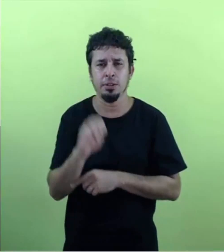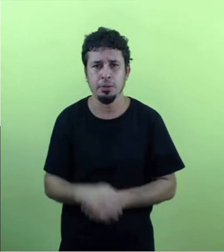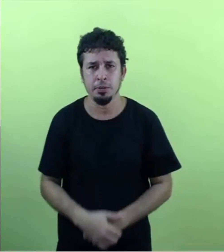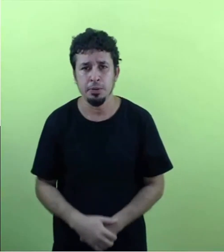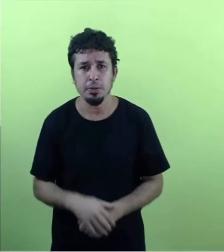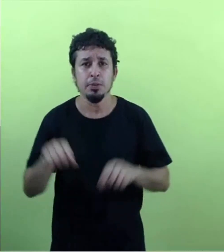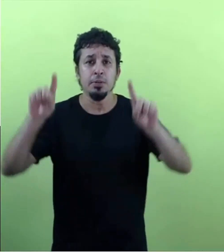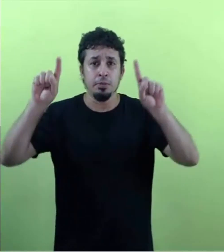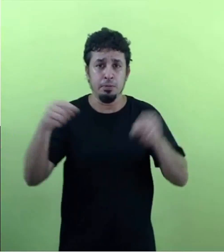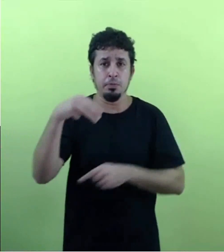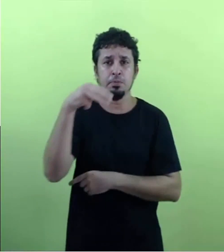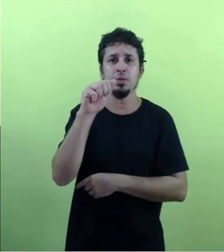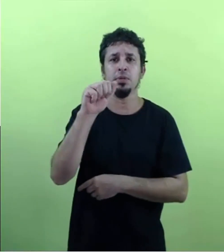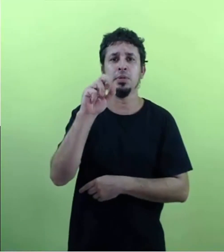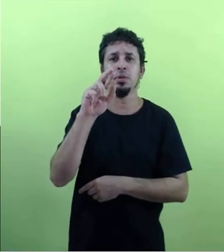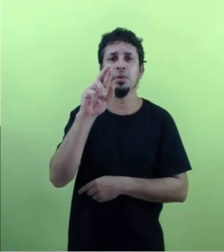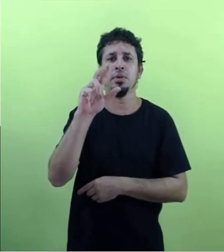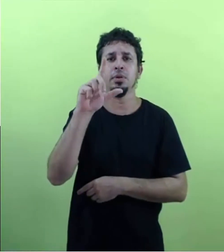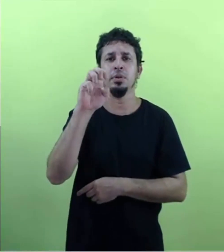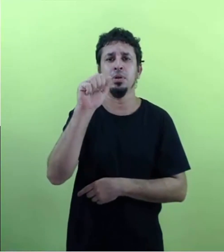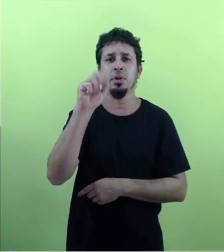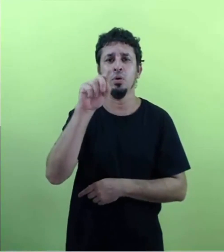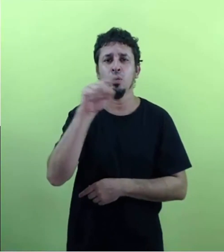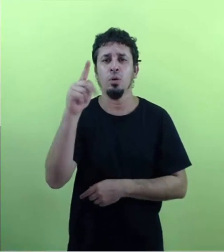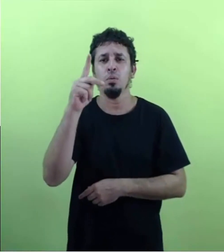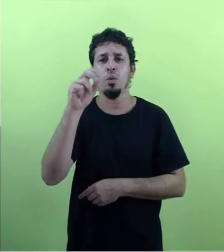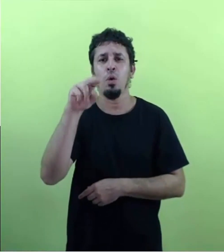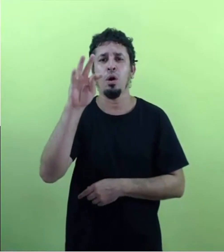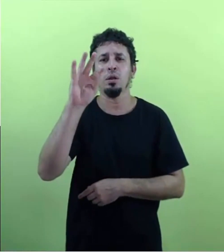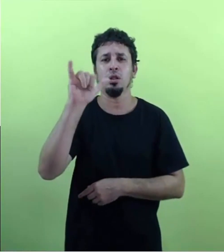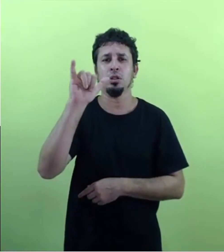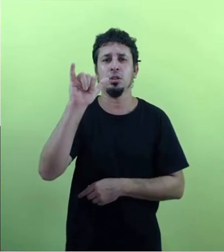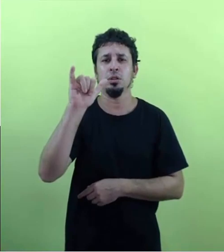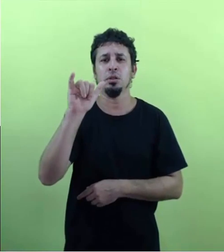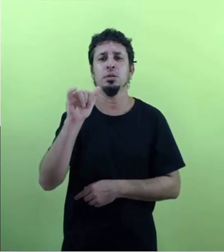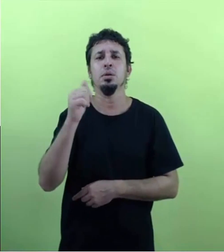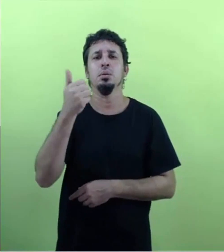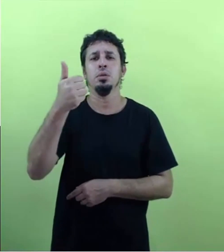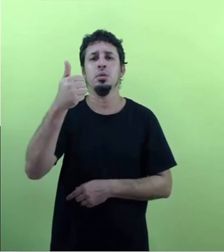de sua facticidade. Merleau-Ponty,